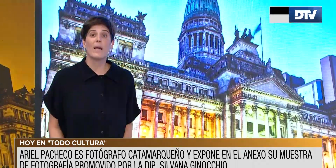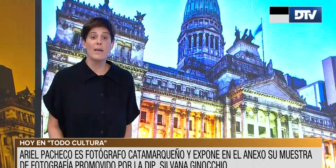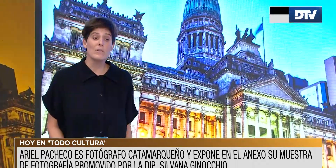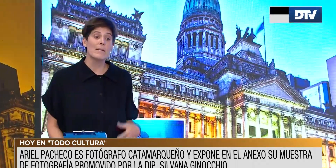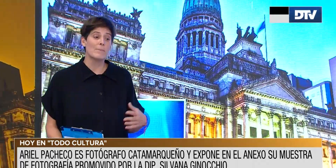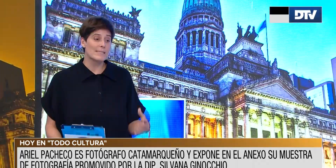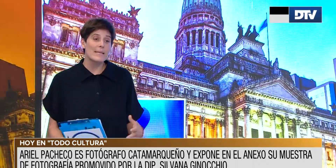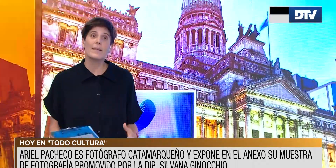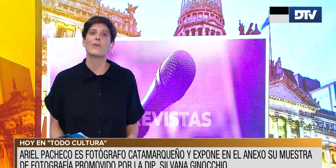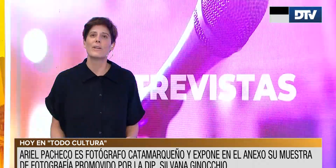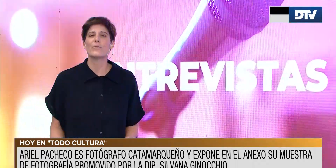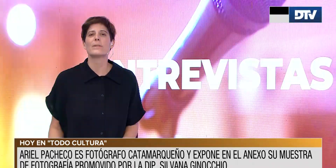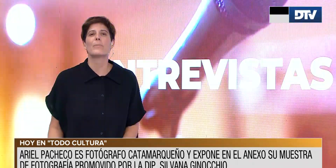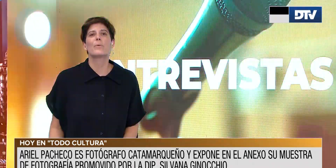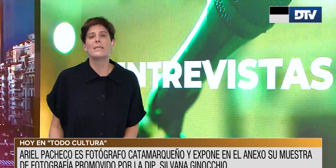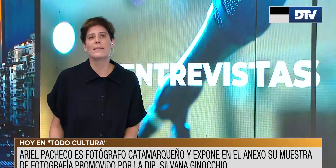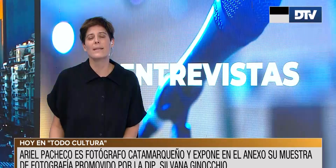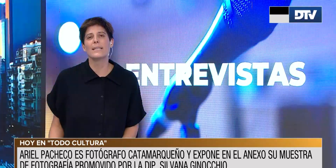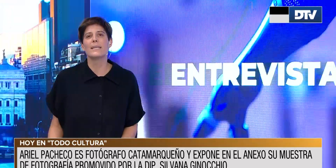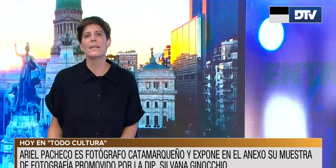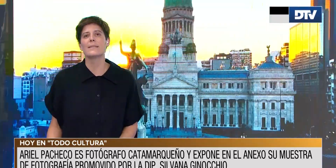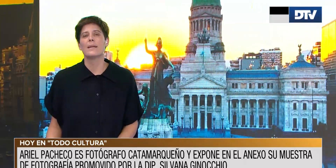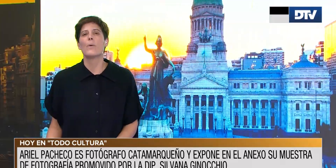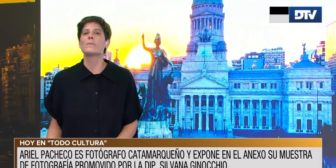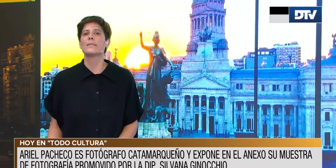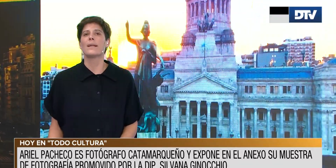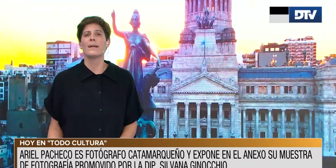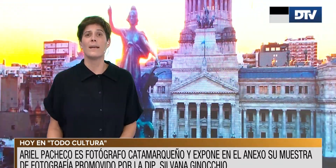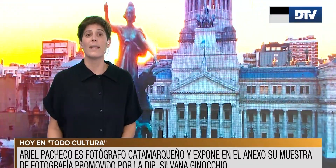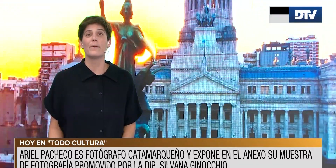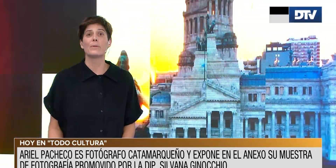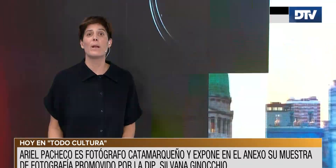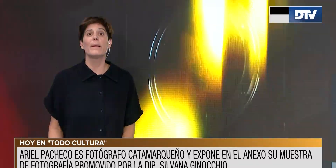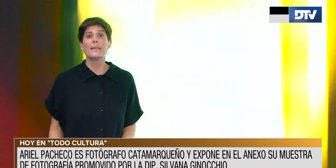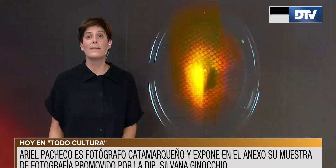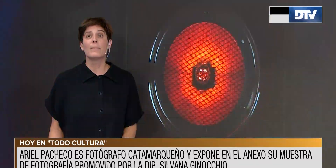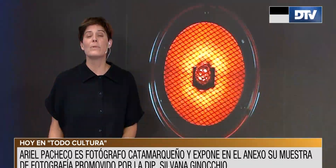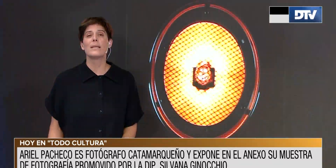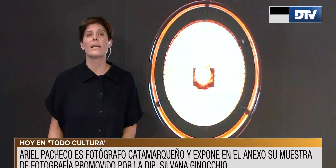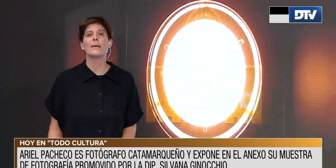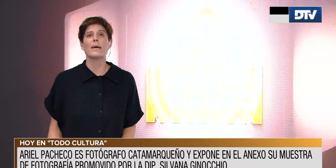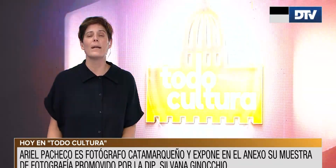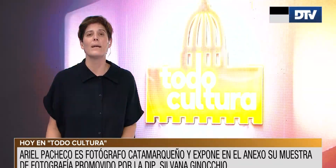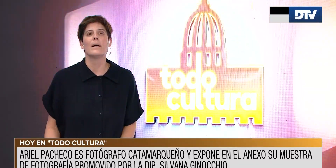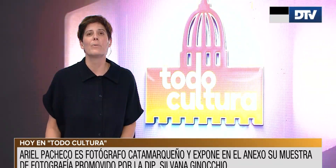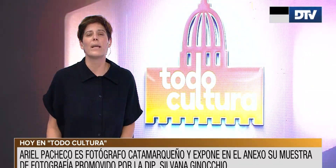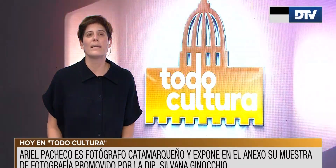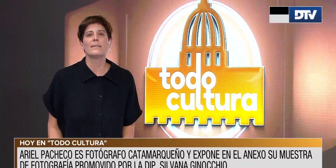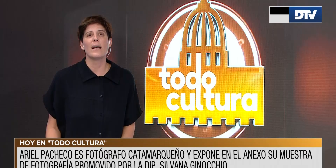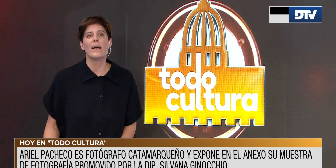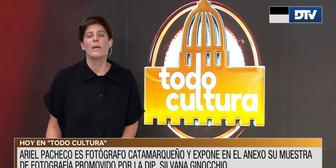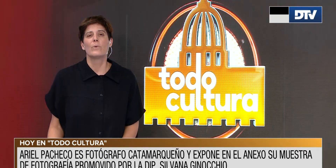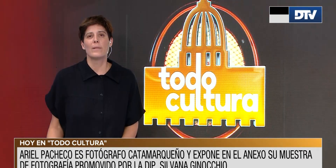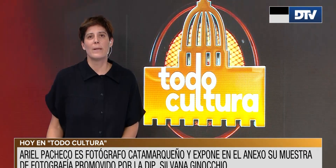de Diputados y vamos a seguir recorriendo nuestras provincias argentinas, nos vamos a trasladar virtualmente hasta la provincia de Catamarca, porque